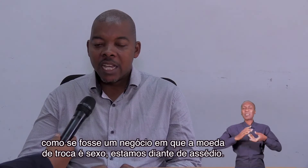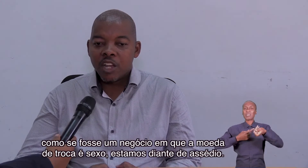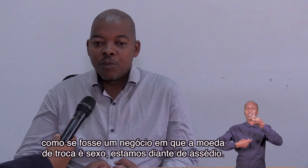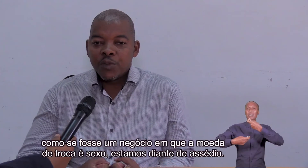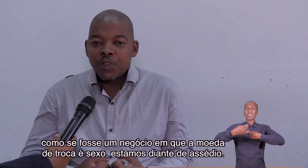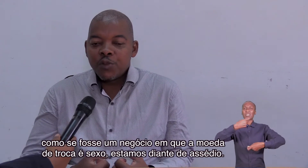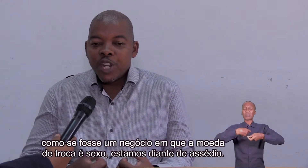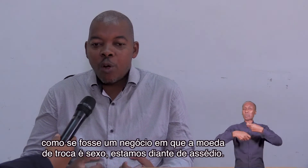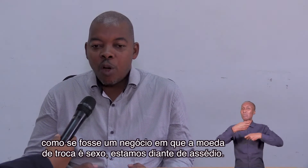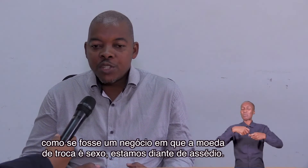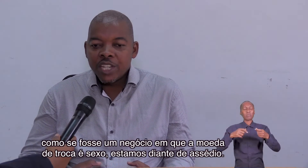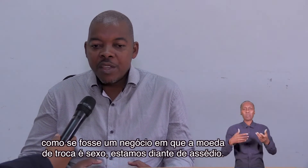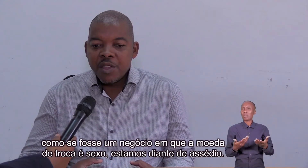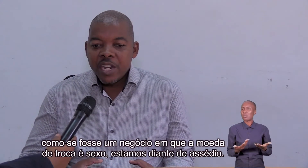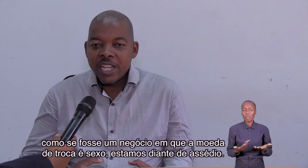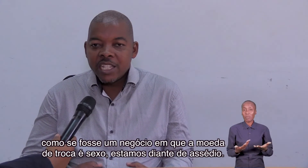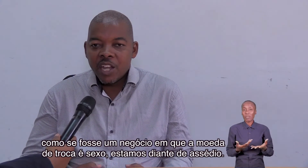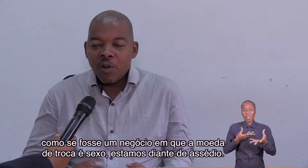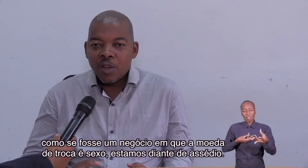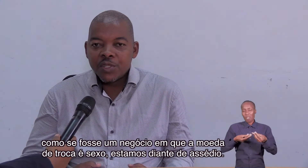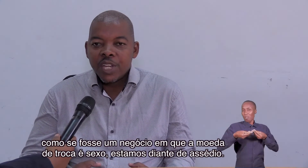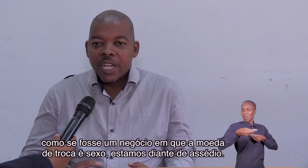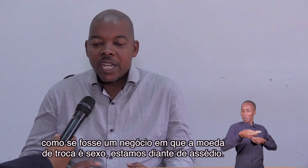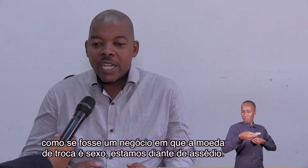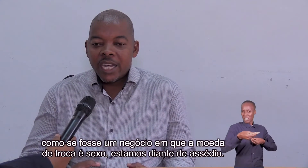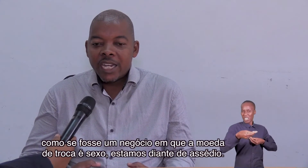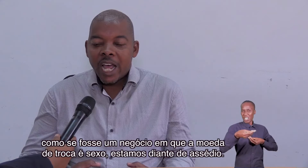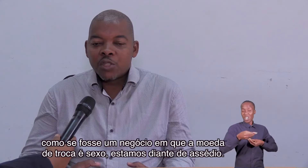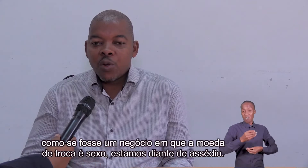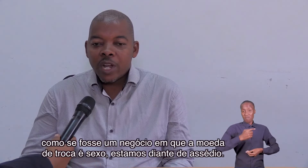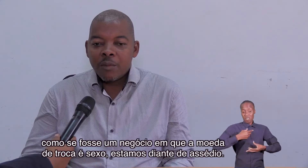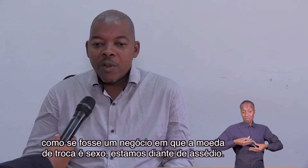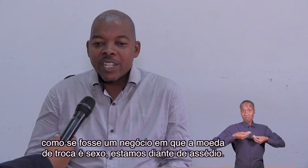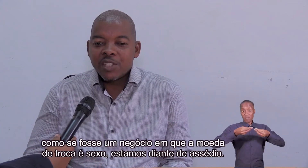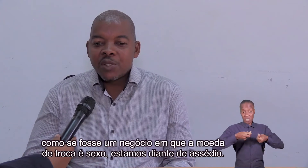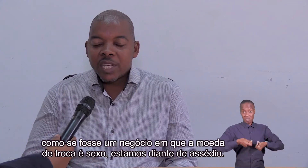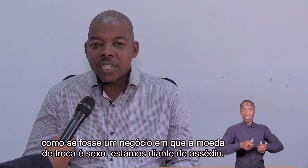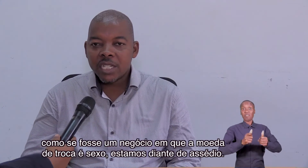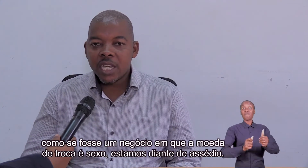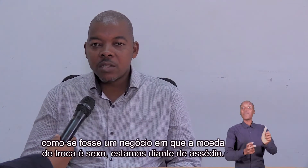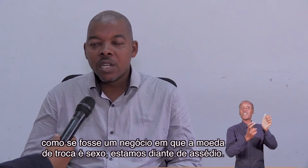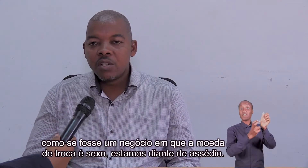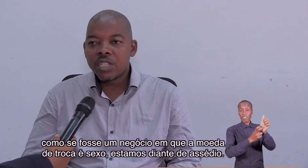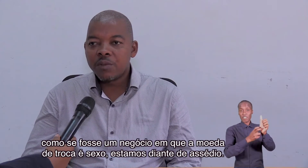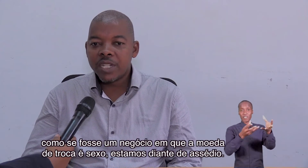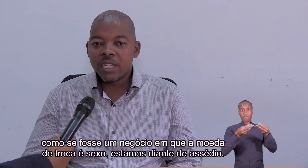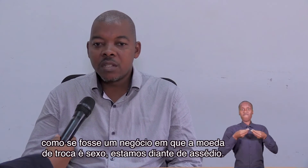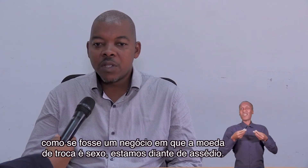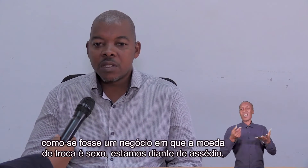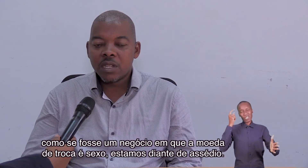como se fosse um negócio em que nesse negócio a troca, a moeda de troca seja sexo, nós estamos diante de uma situação de